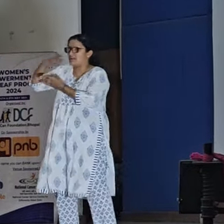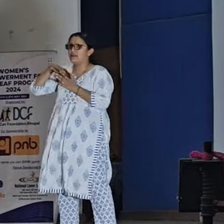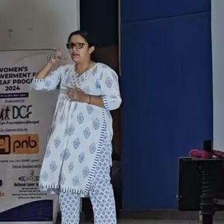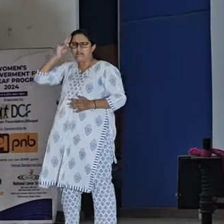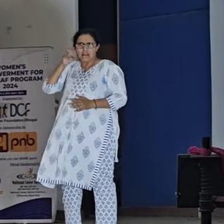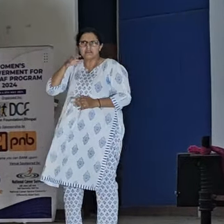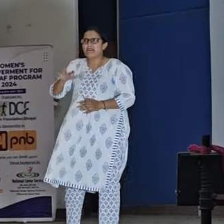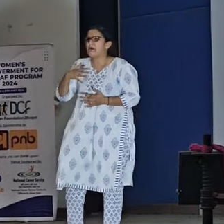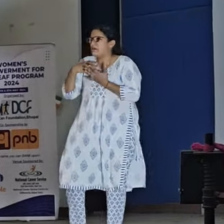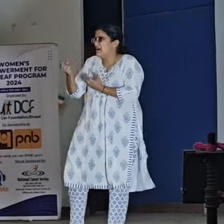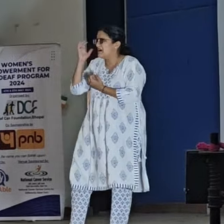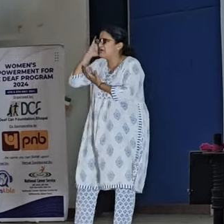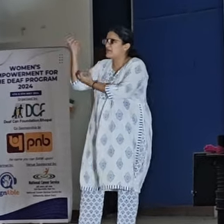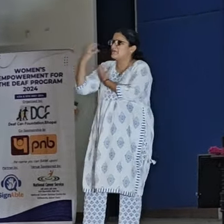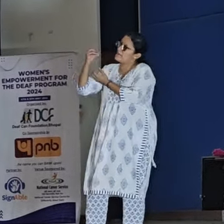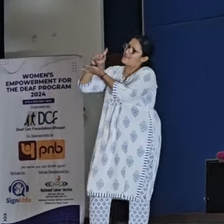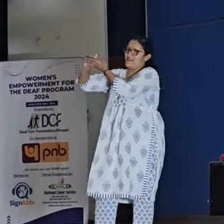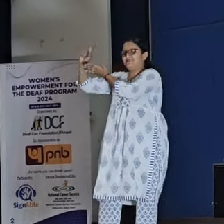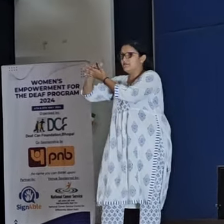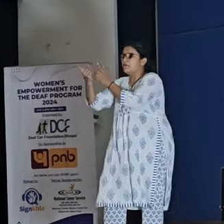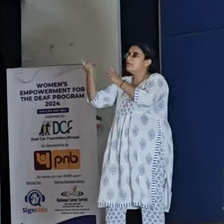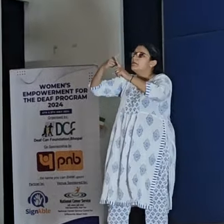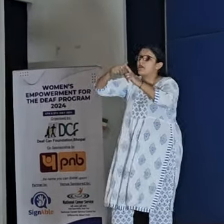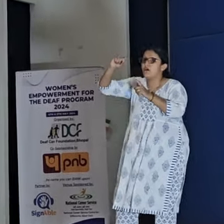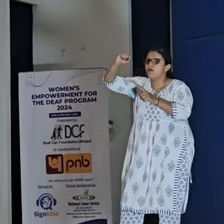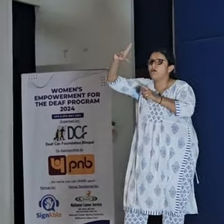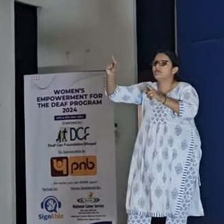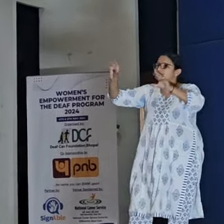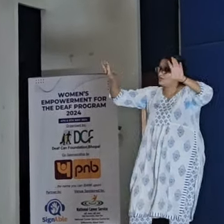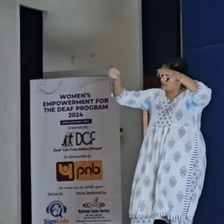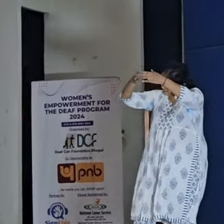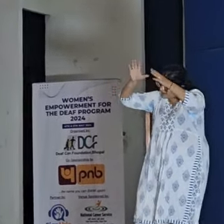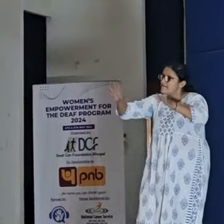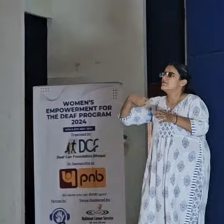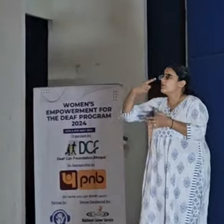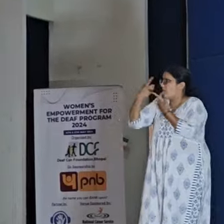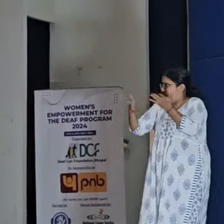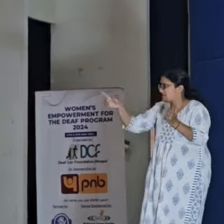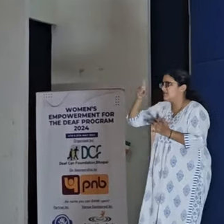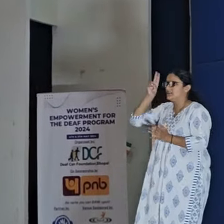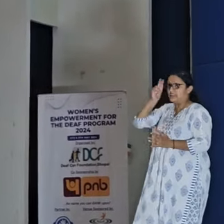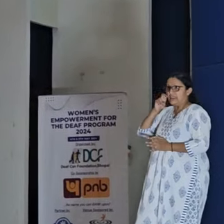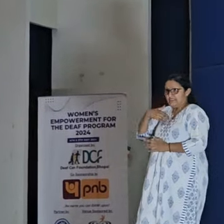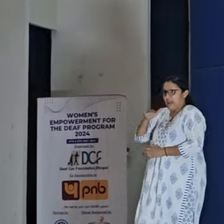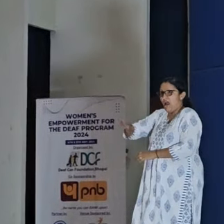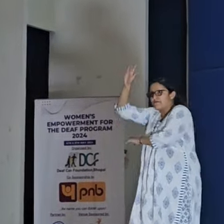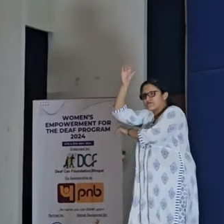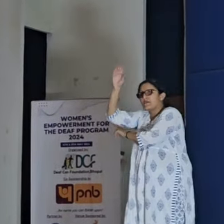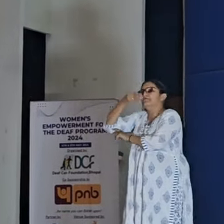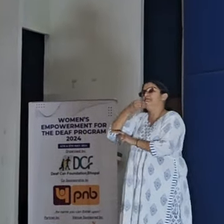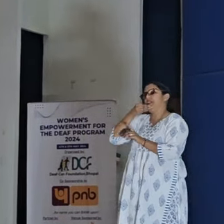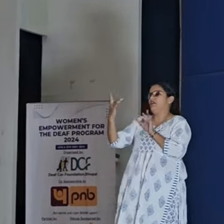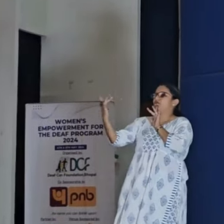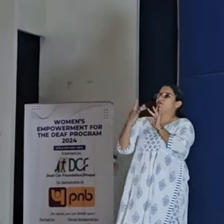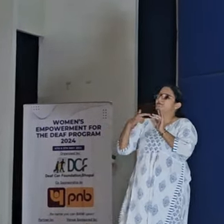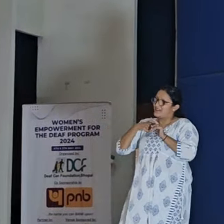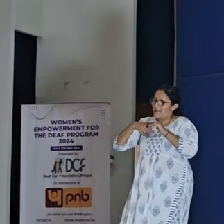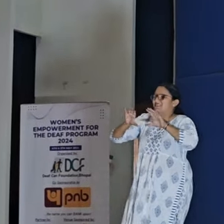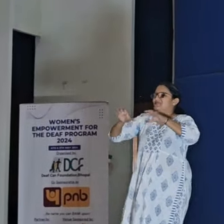करने लगती है चीजें, तो प्लीज आप इतना सोचिए भी नहीं। मेरे को इंस्टाग्राम से मतलब पता चला है कि अशर क्या होता